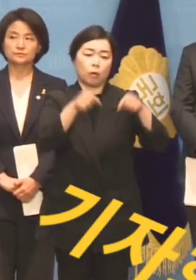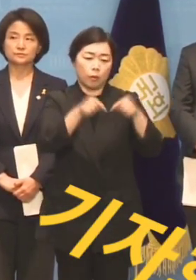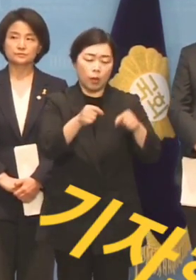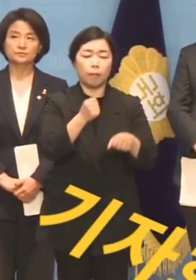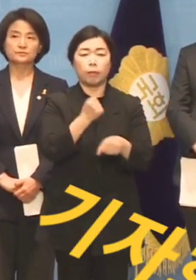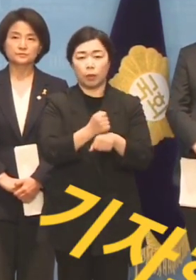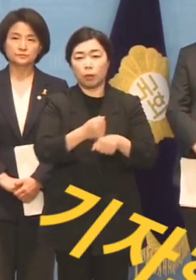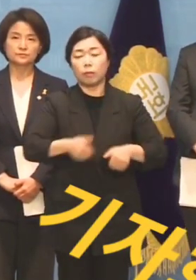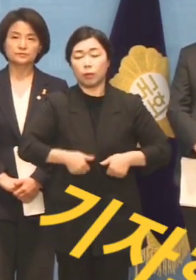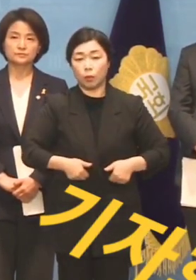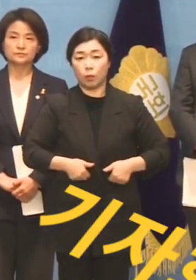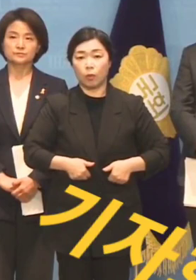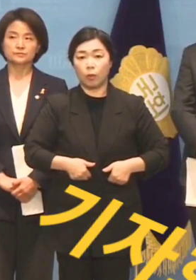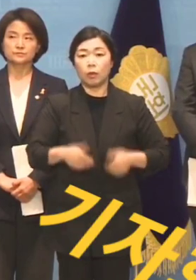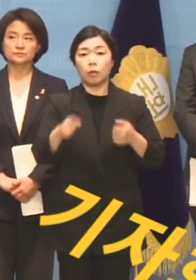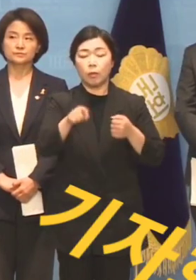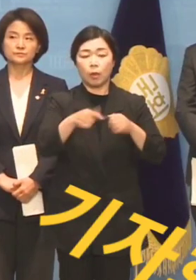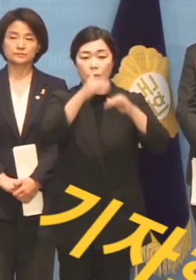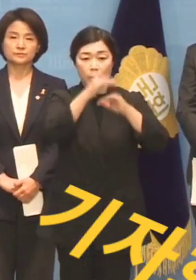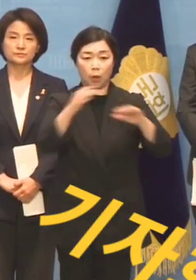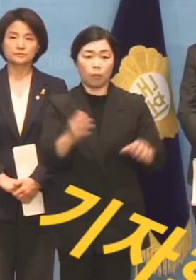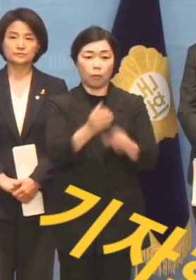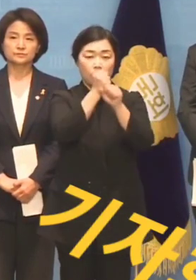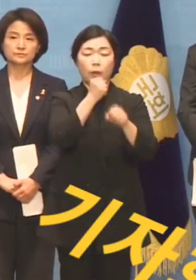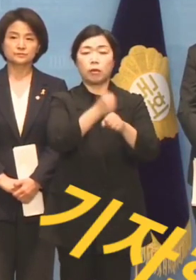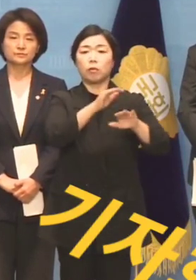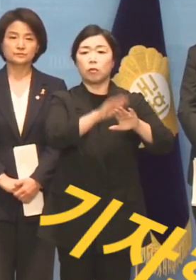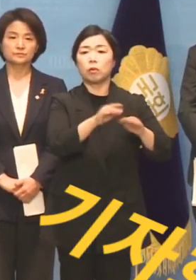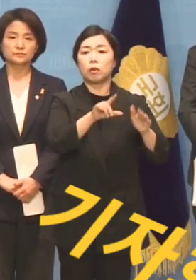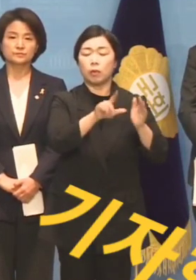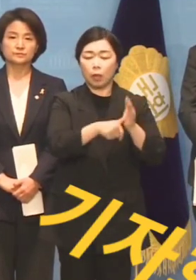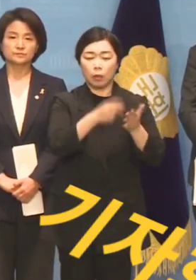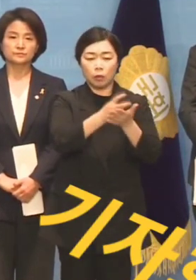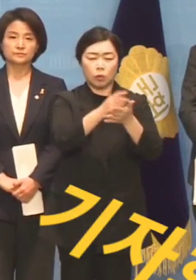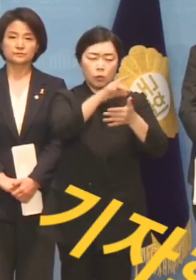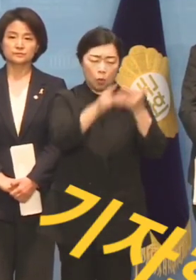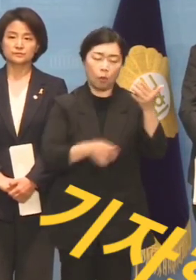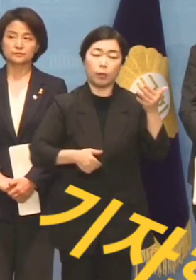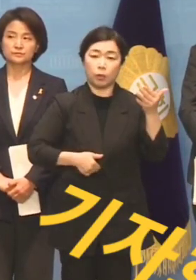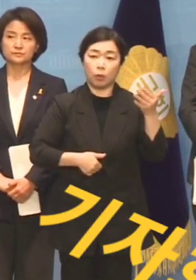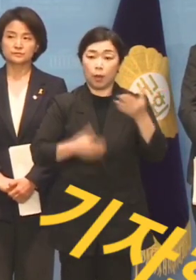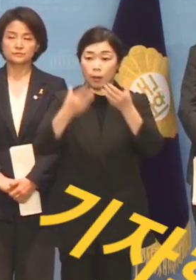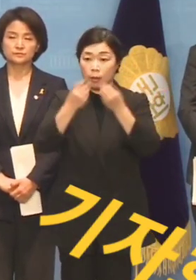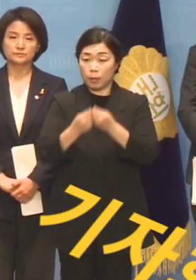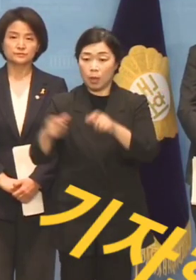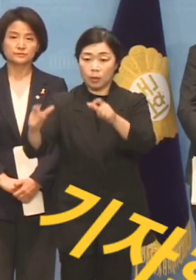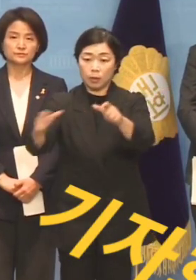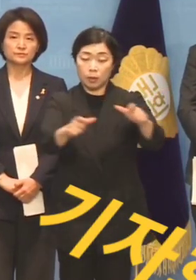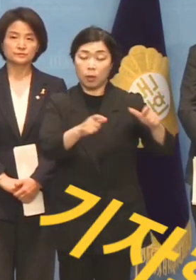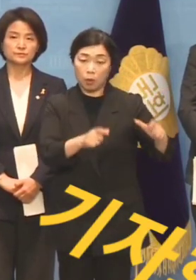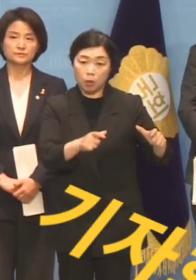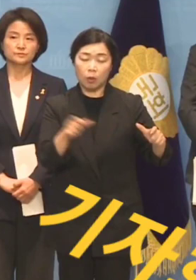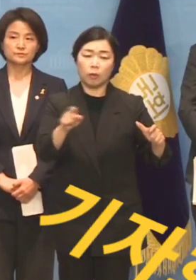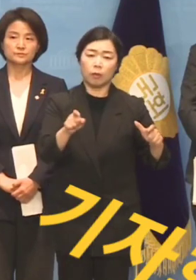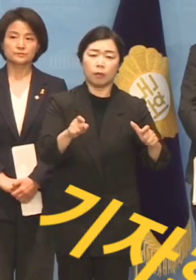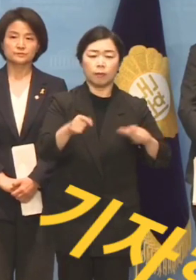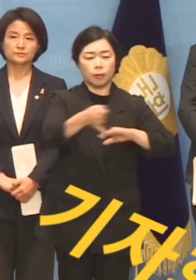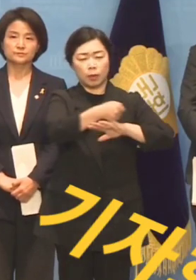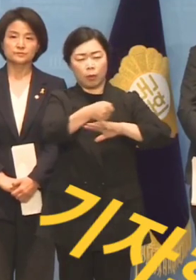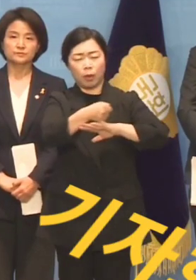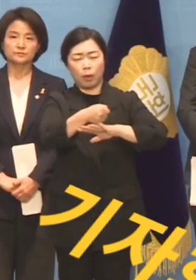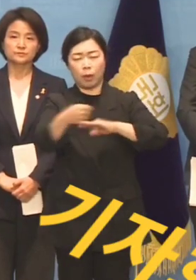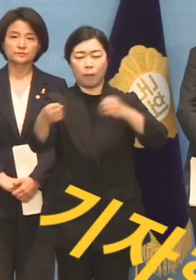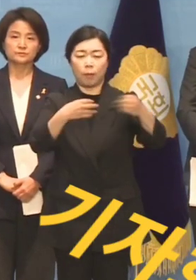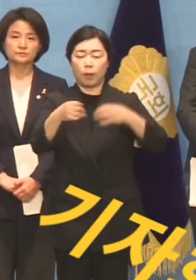단일안 만드는데 꼭 반영을 해 주십사 하는 부탁을 드립니다. 가령 예를 들면 지역구도 타파를 위해서 여러 가지